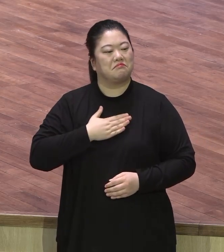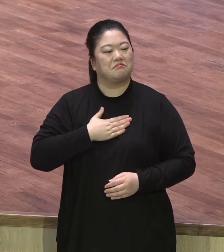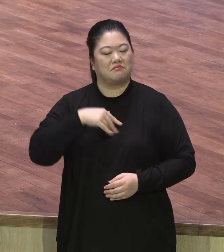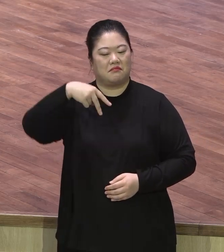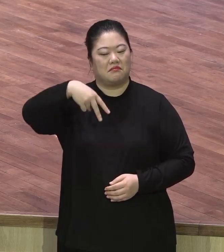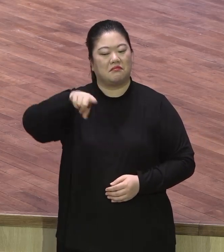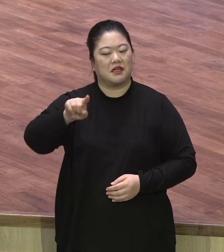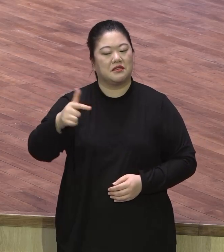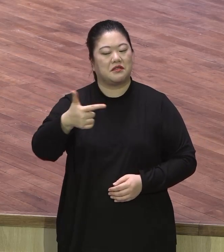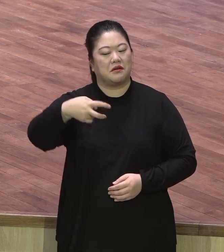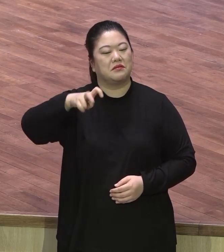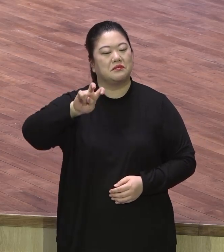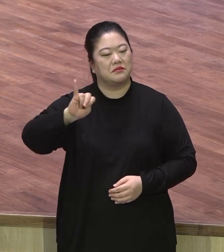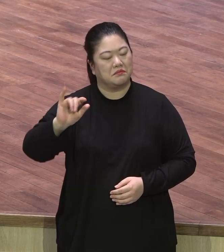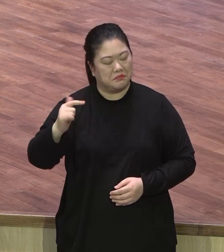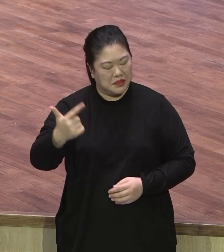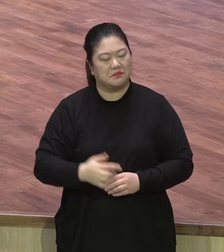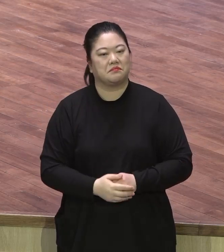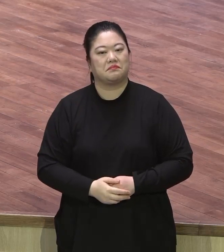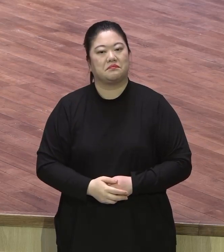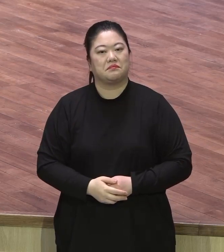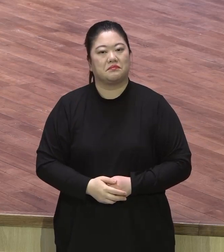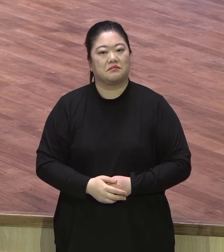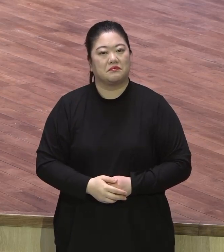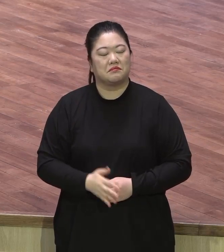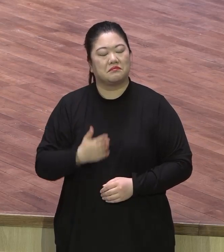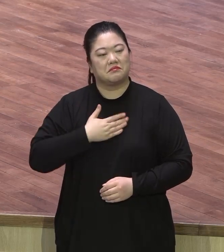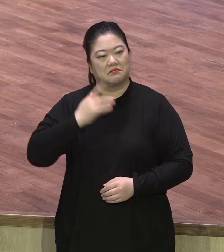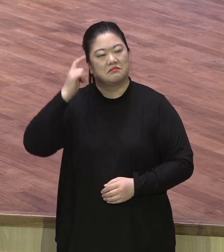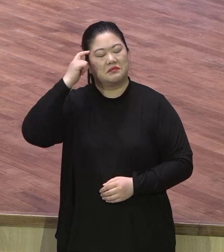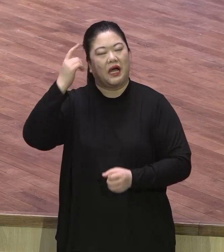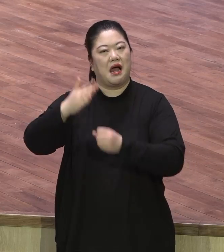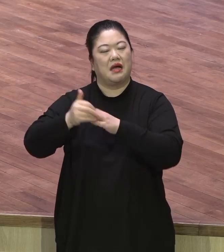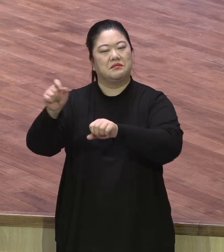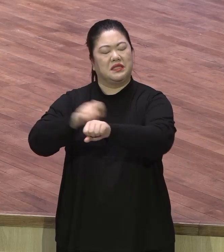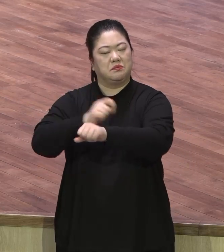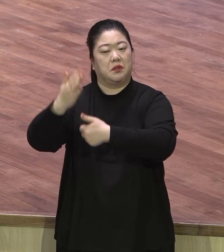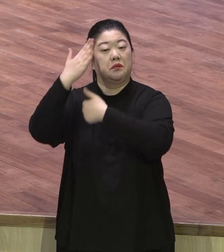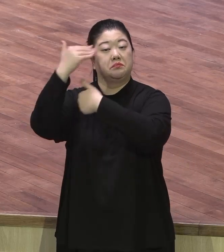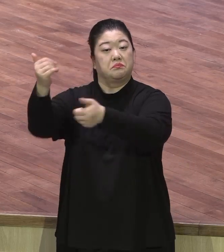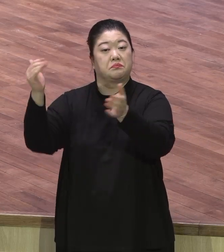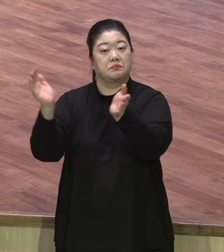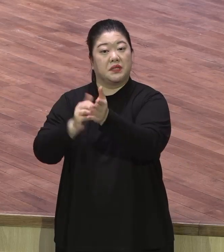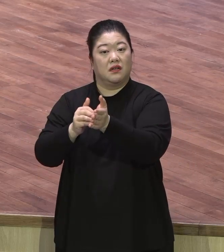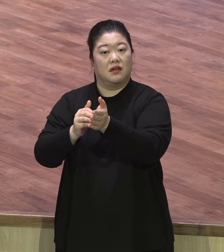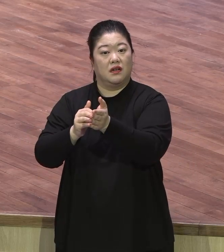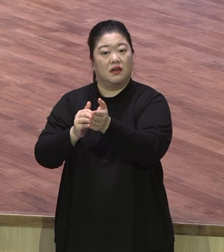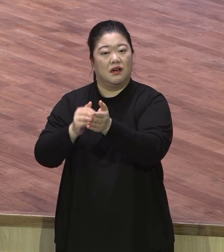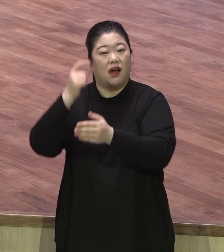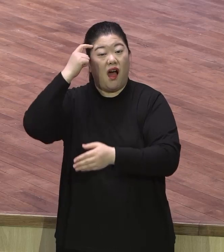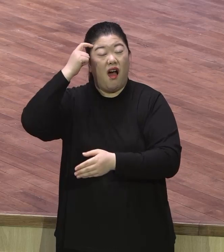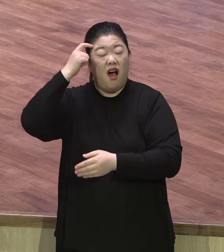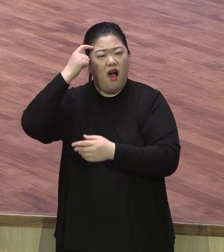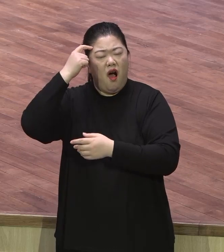그리스도가 자기들 땅에 왔는데도 그리스도를 전혀 깨닫지 못했어요